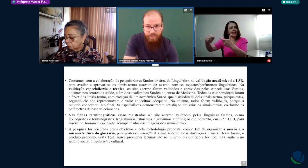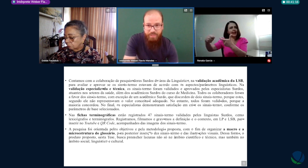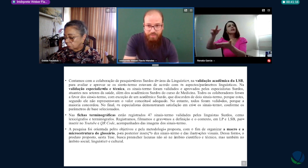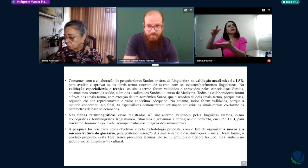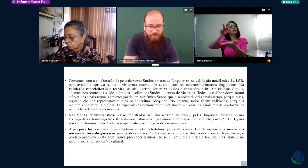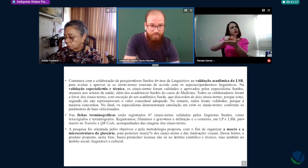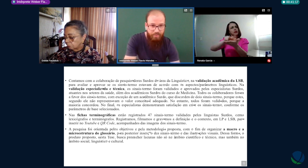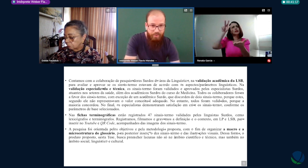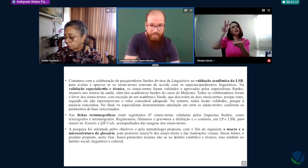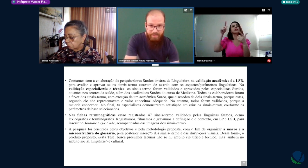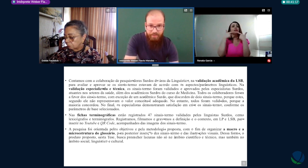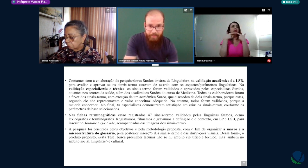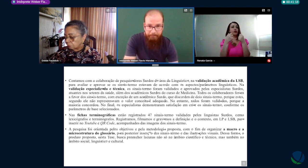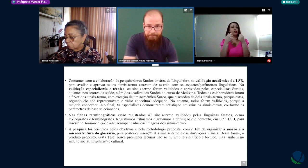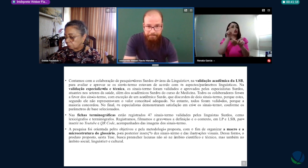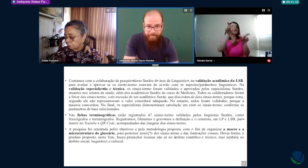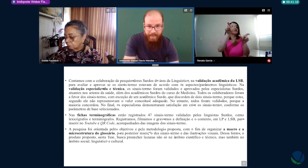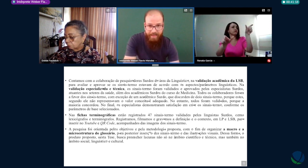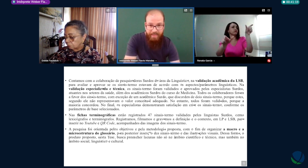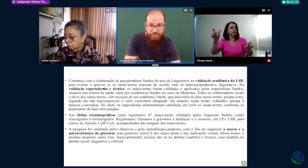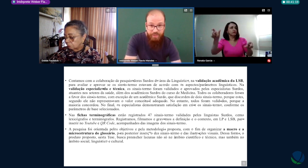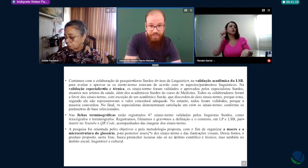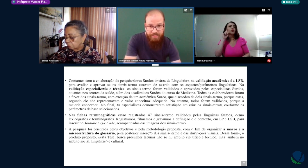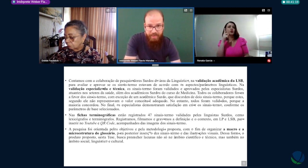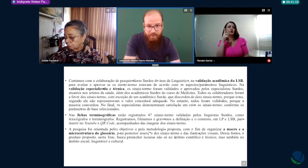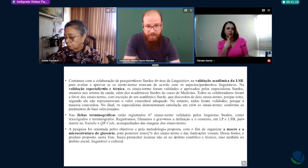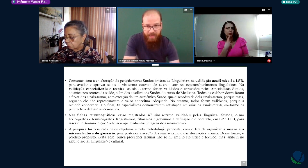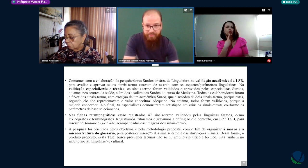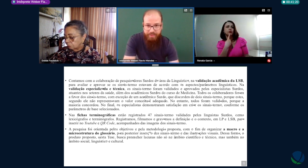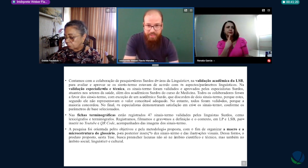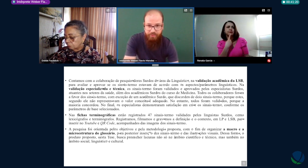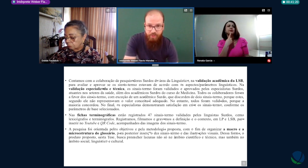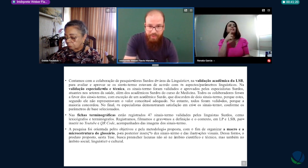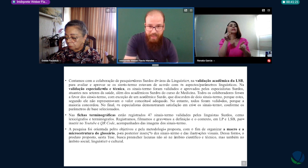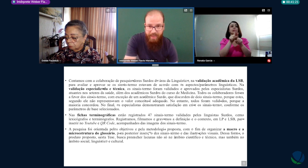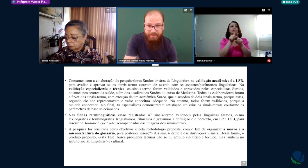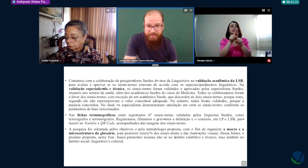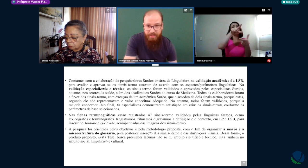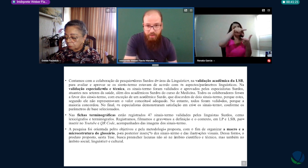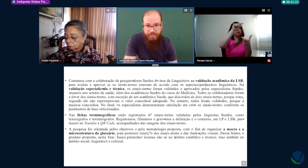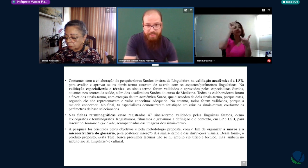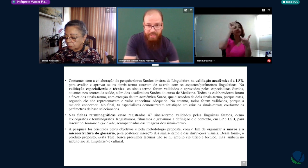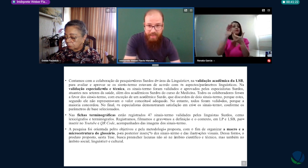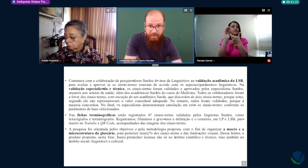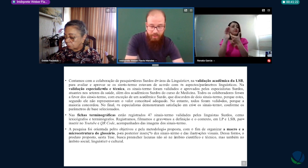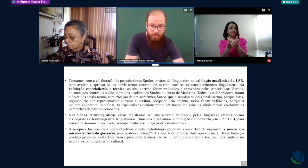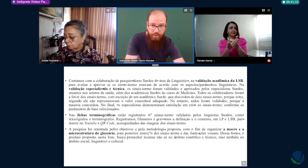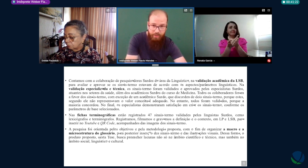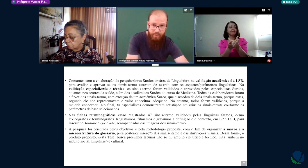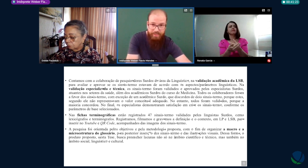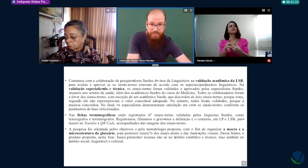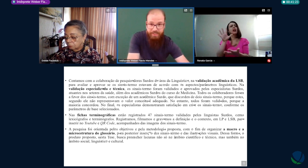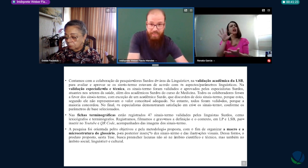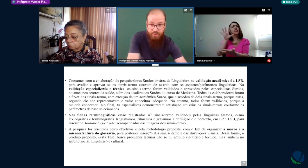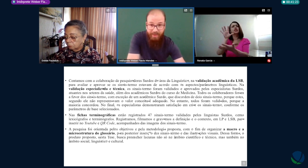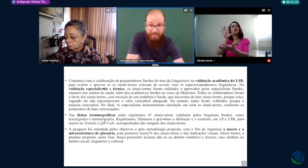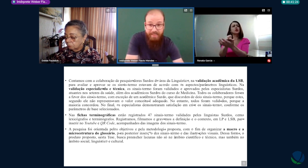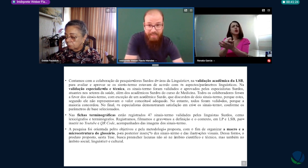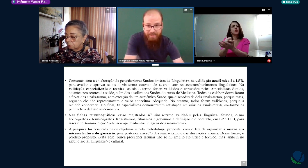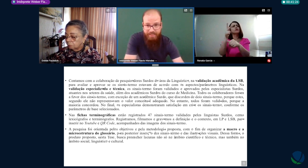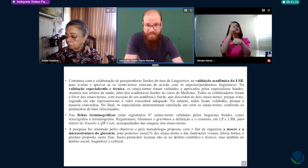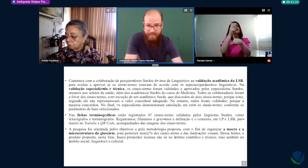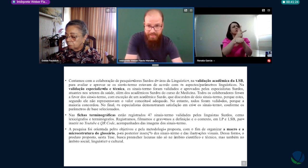padrões linguísticos, como eu mencionei. E as fichas terminográficas que foram criadas, então, nós